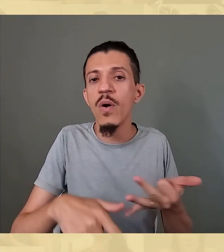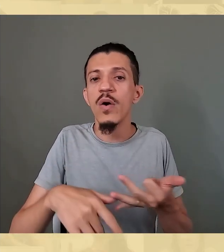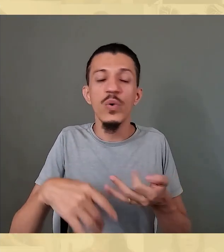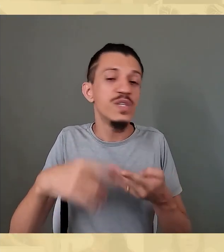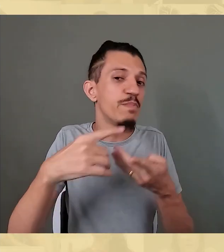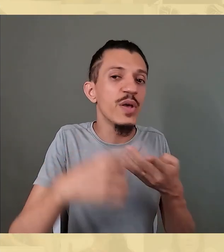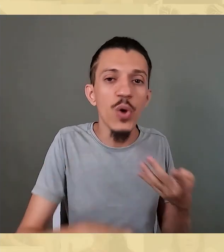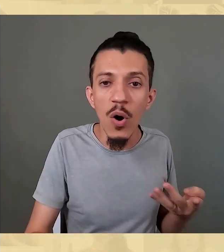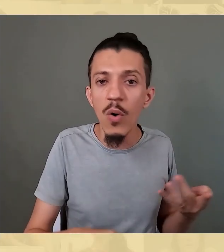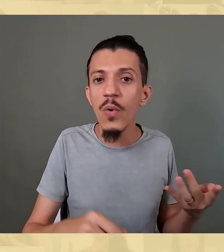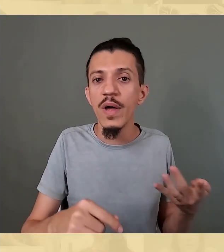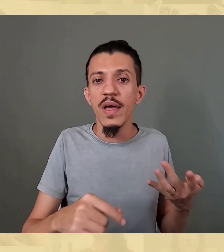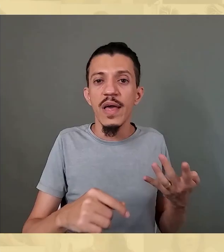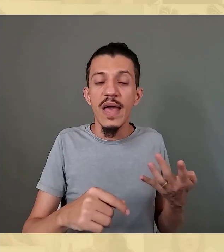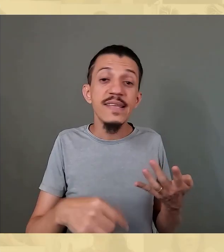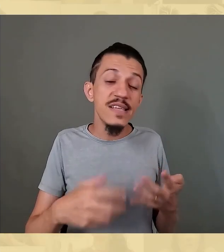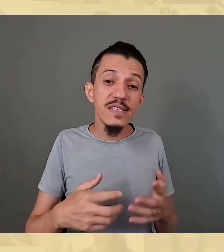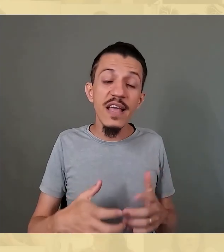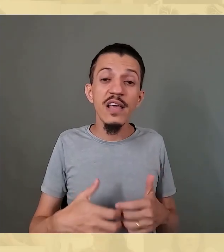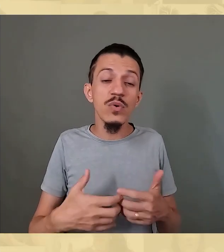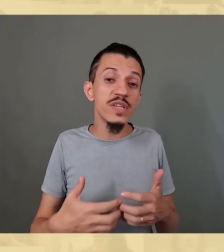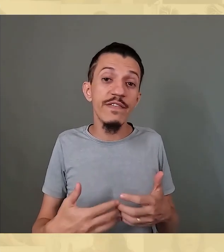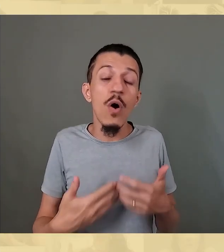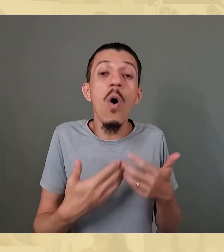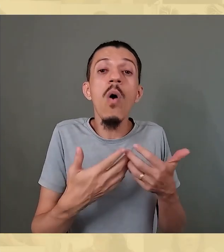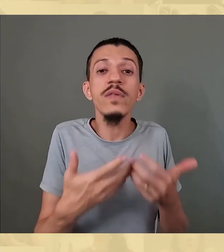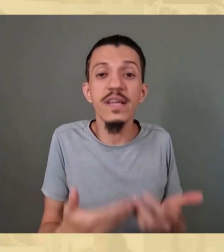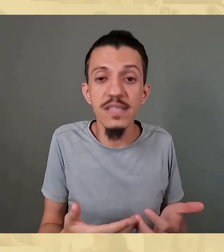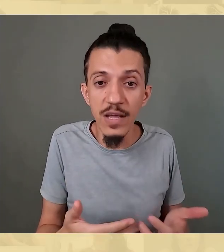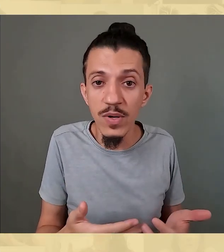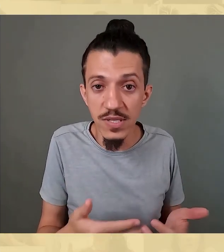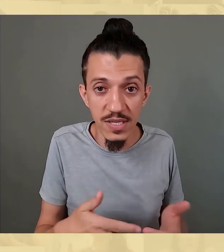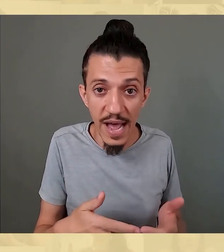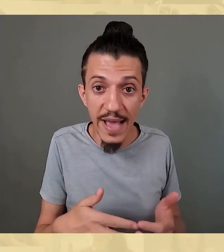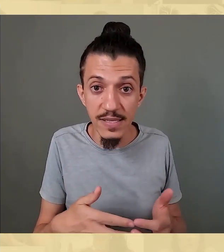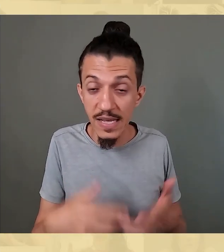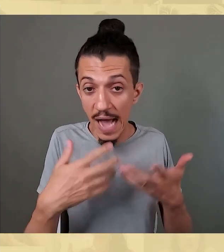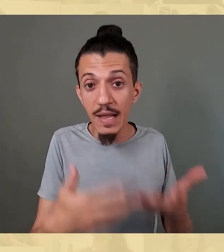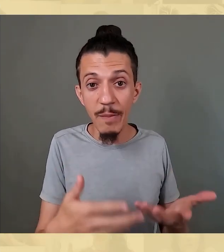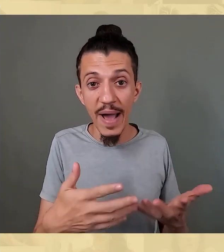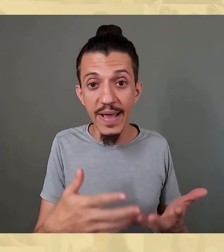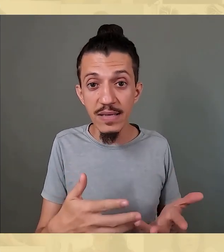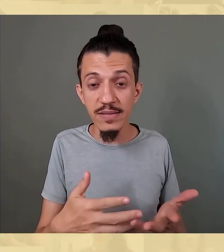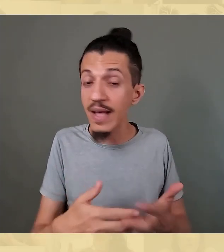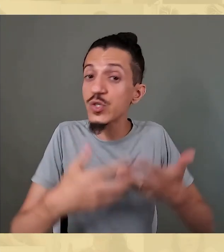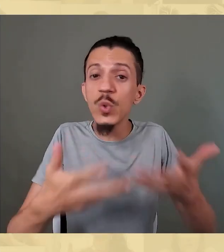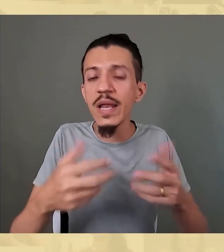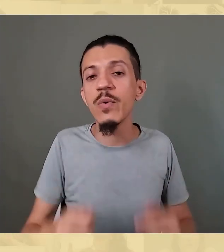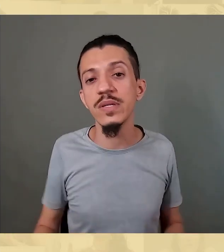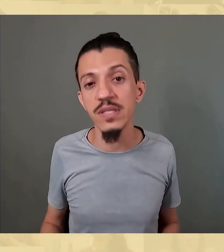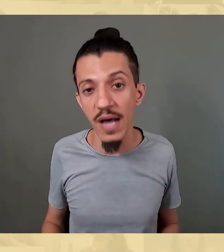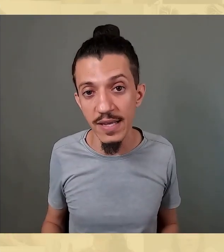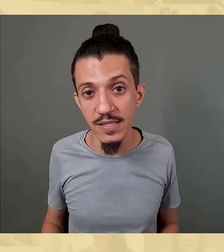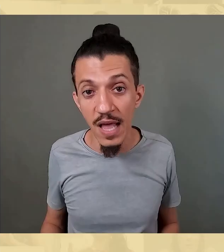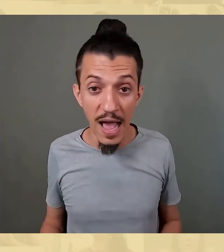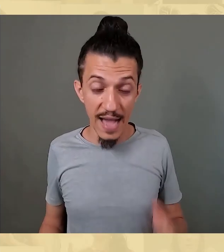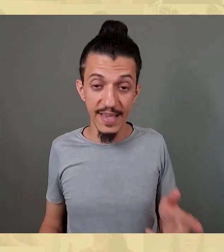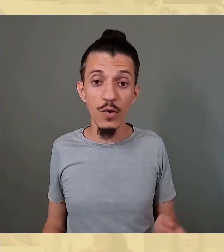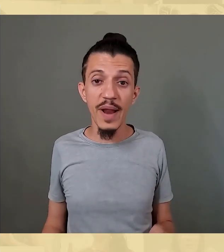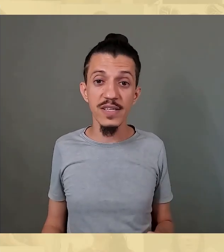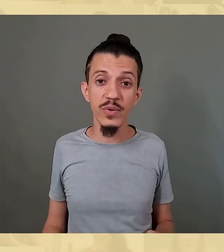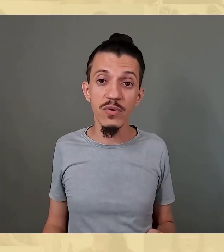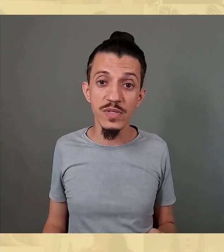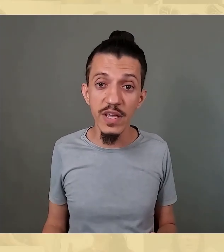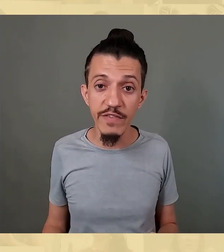alemão, o espanhol. Existem, inclusive, outras línguas de sinais. Cada país tem a sua língua de sinais. Aqui